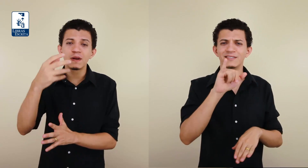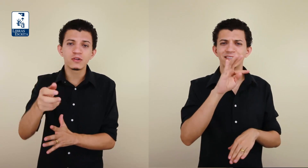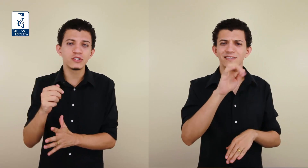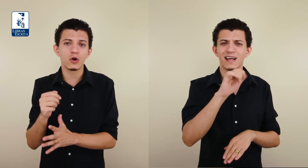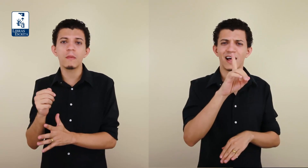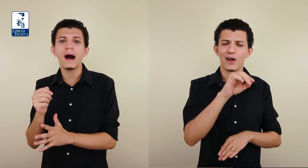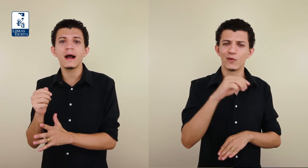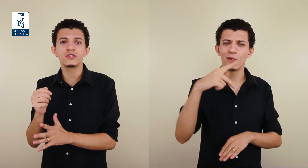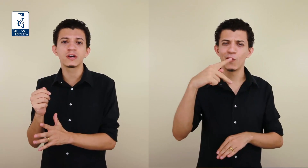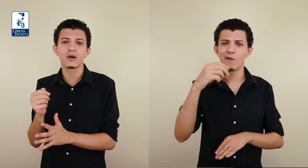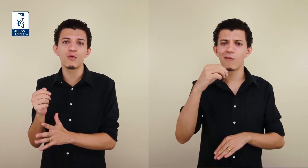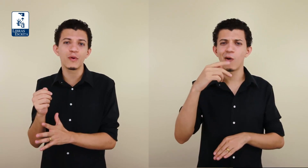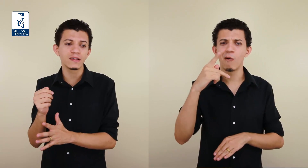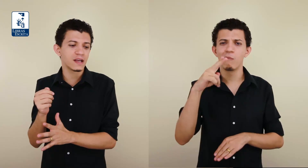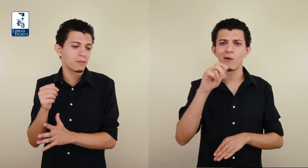expressão idiomática, como por exemplo,